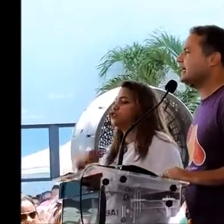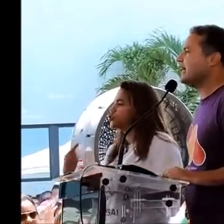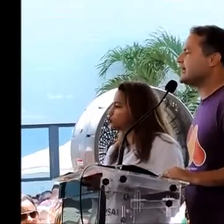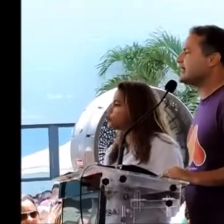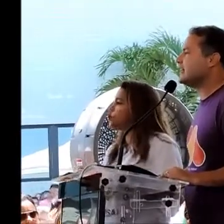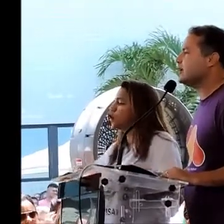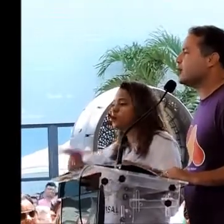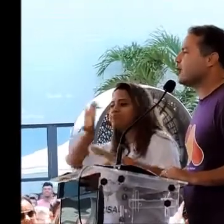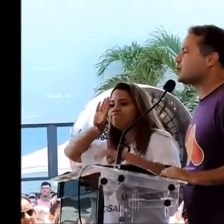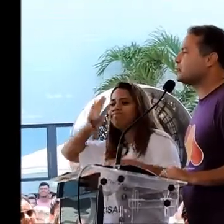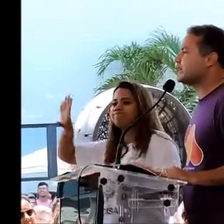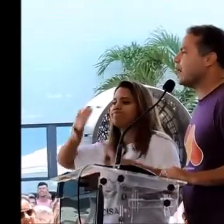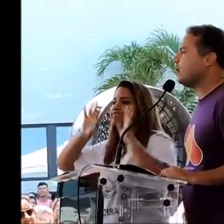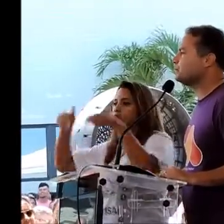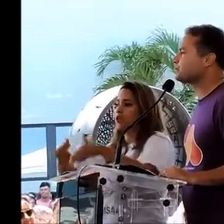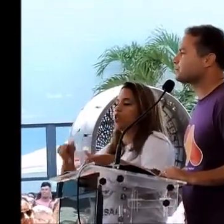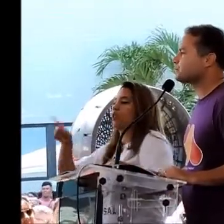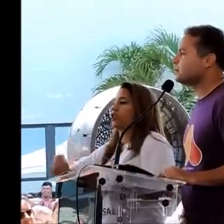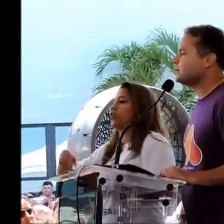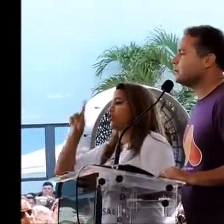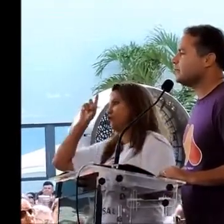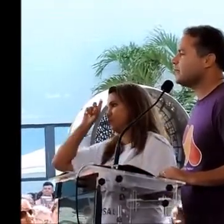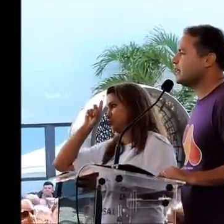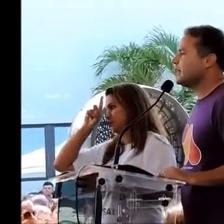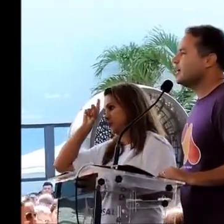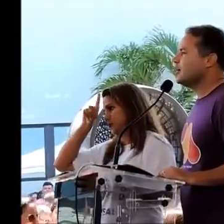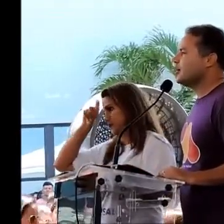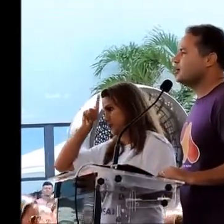priorizar nesse hospital.